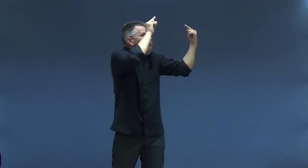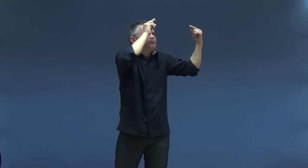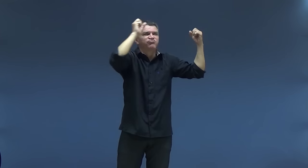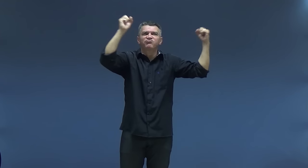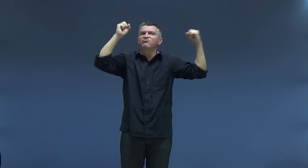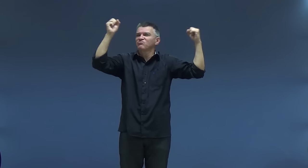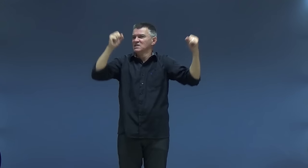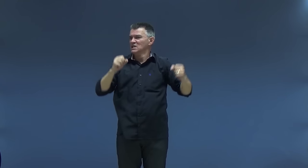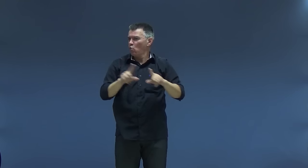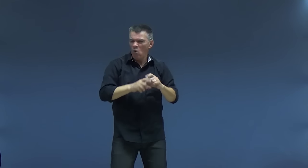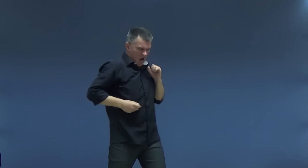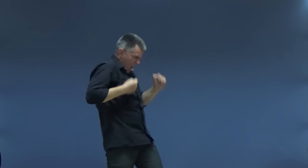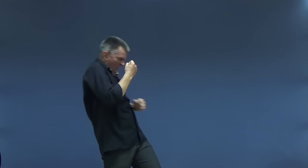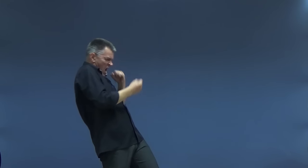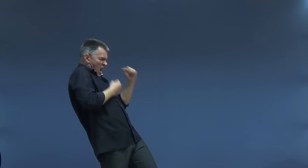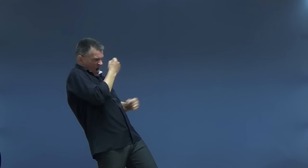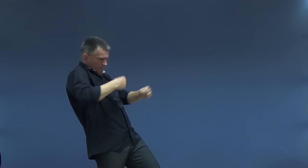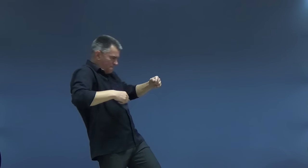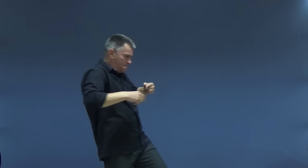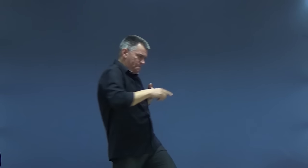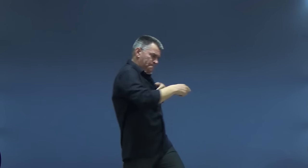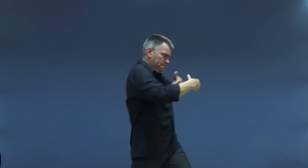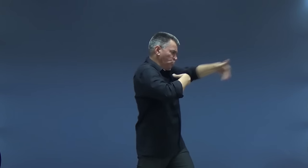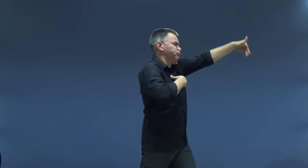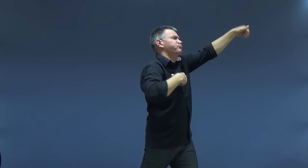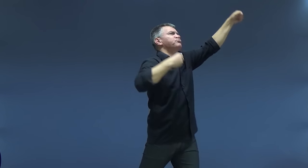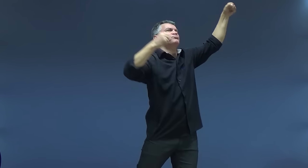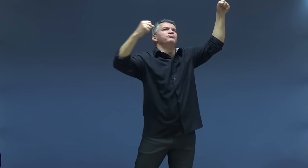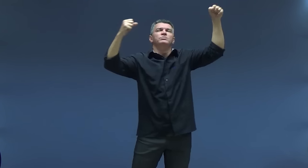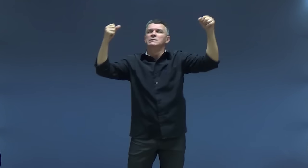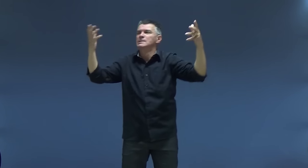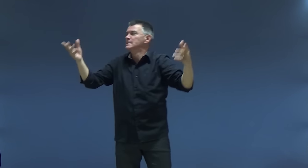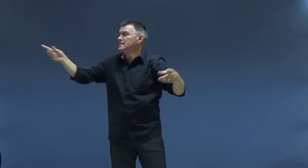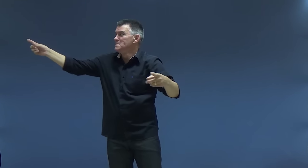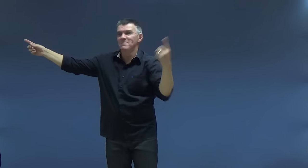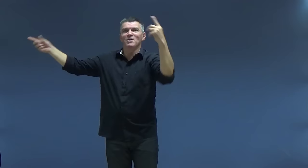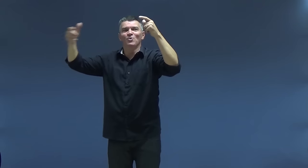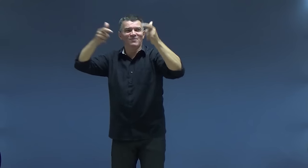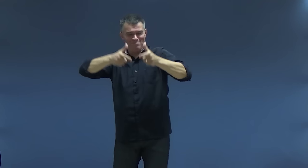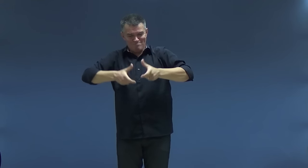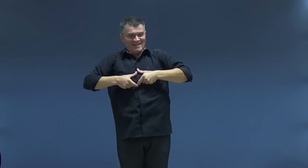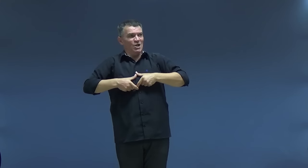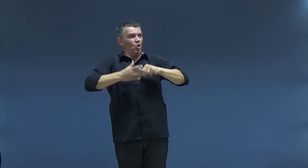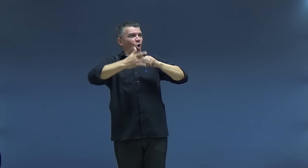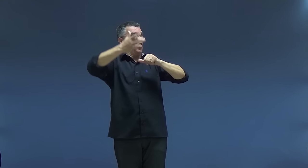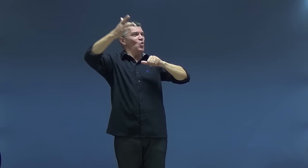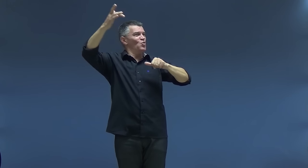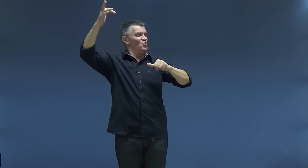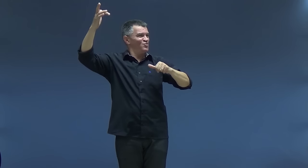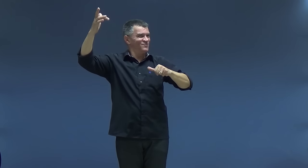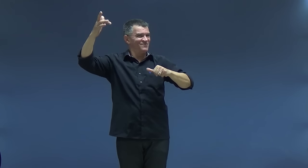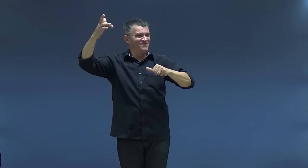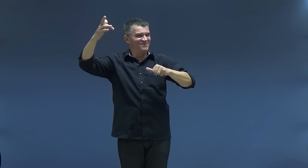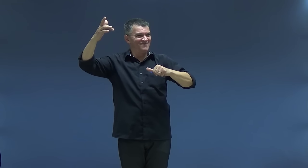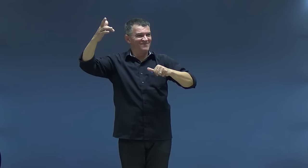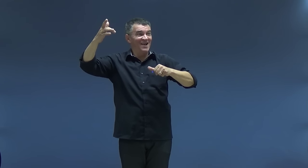conseguir atingir seu alvo, né? Como se tivesse uma corrida e ganhasse o primeiro lugar ali, a medalha de